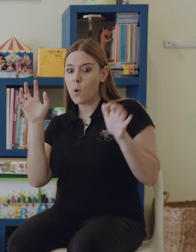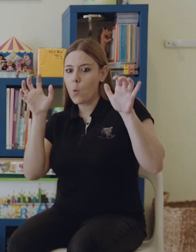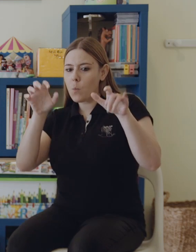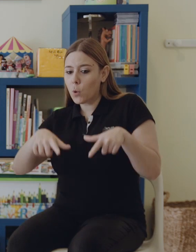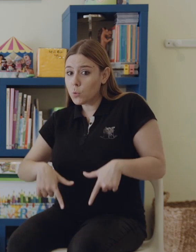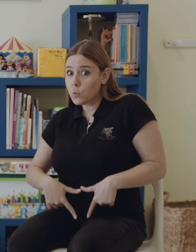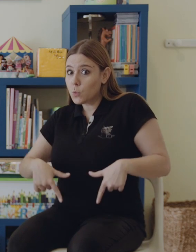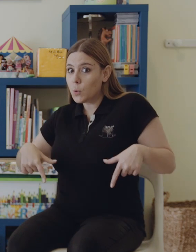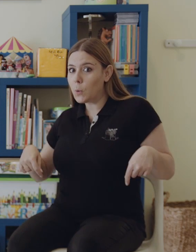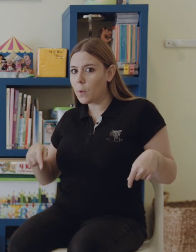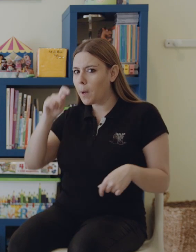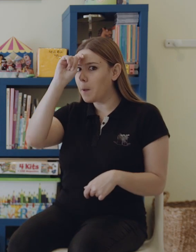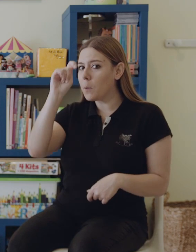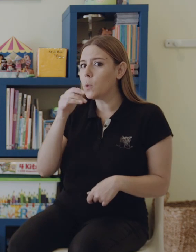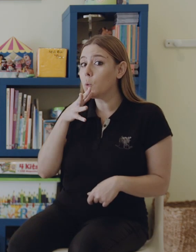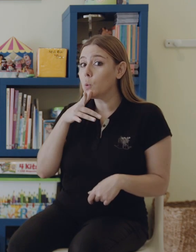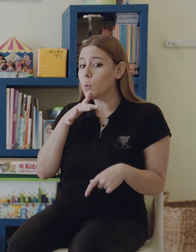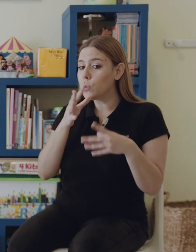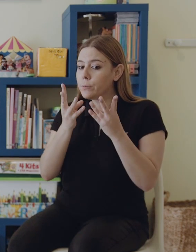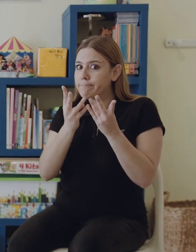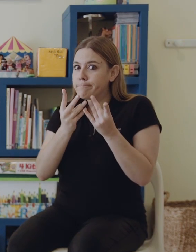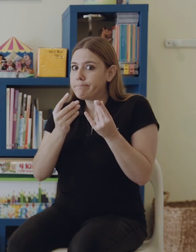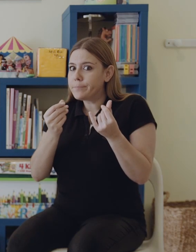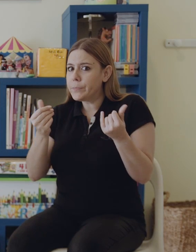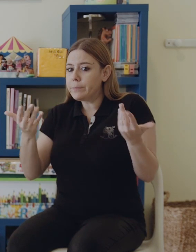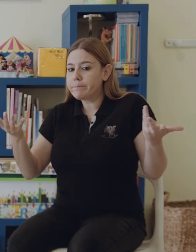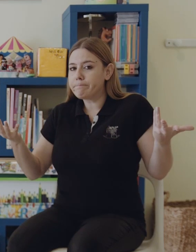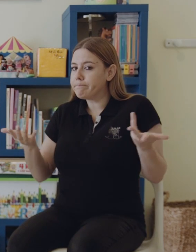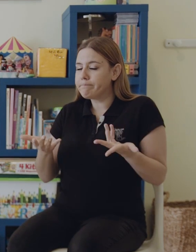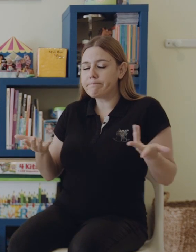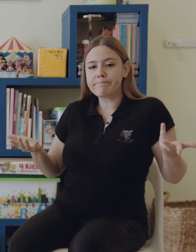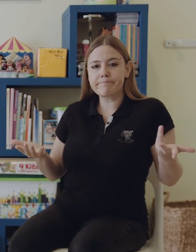gosto de cuecas com um boné já sem cor.